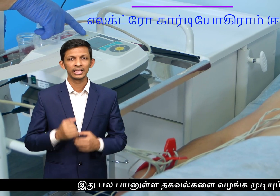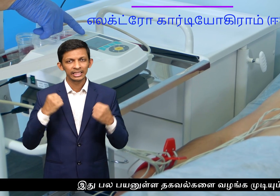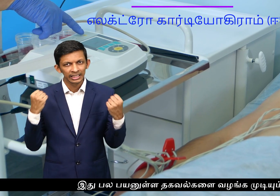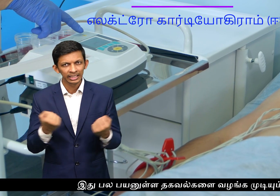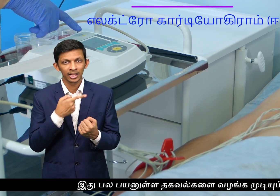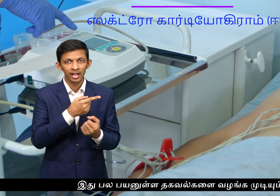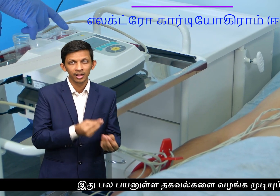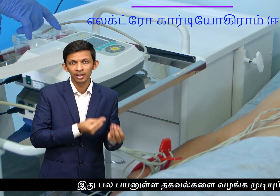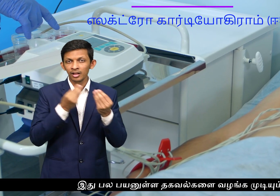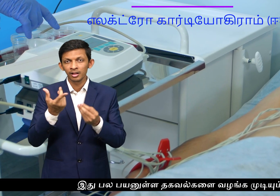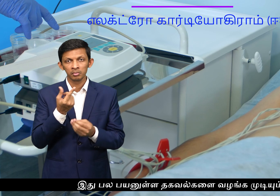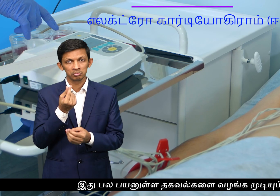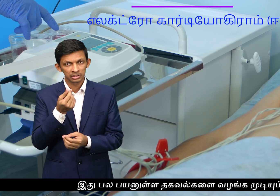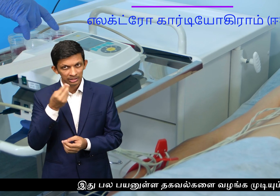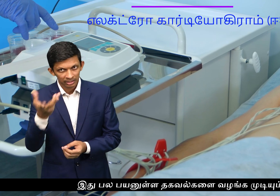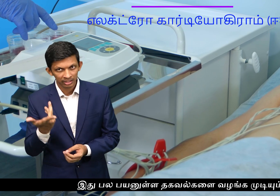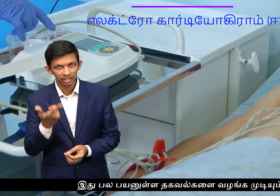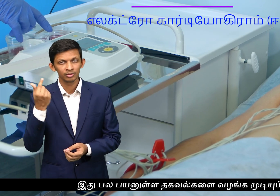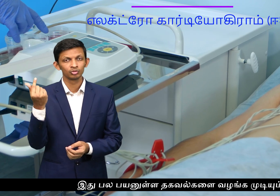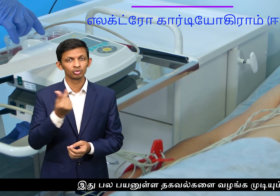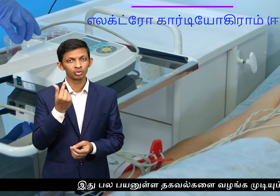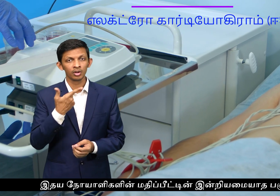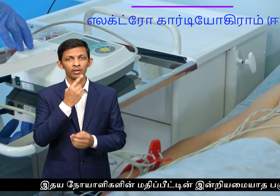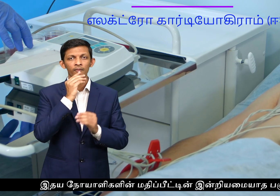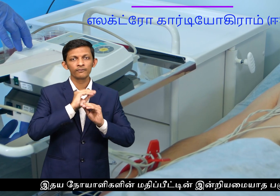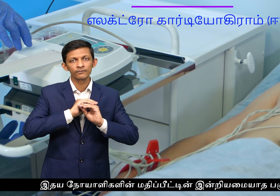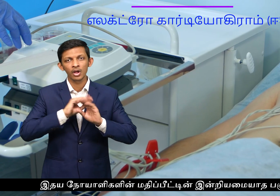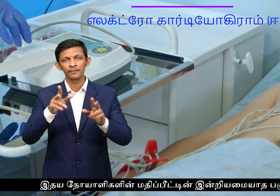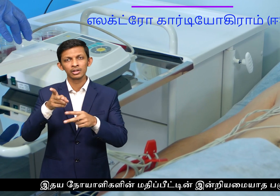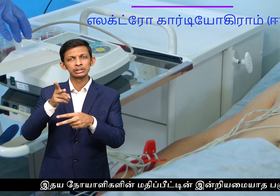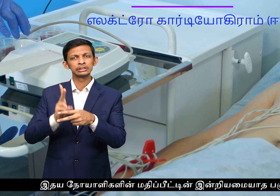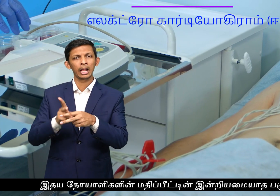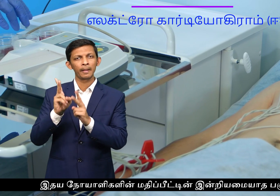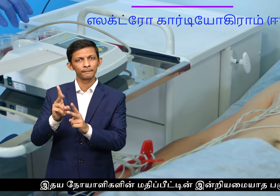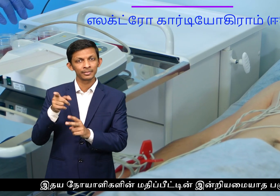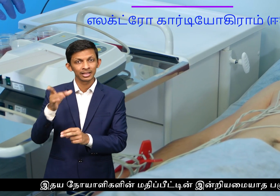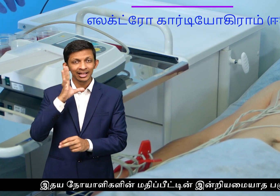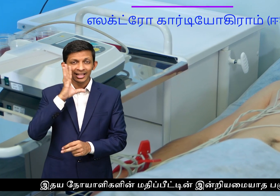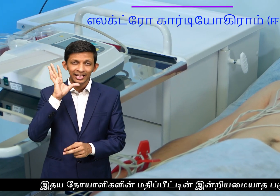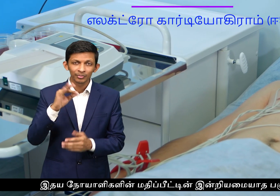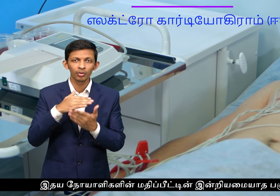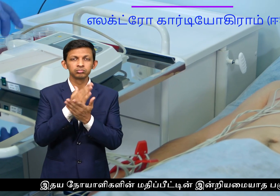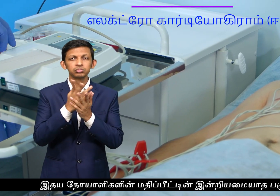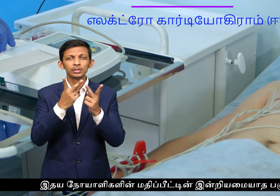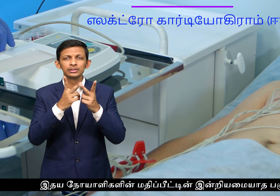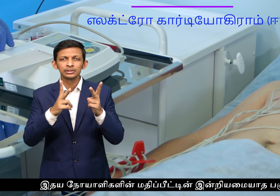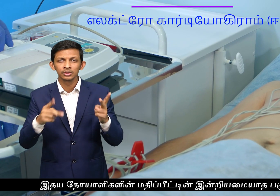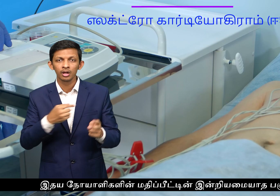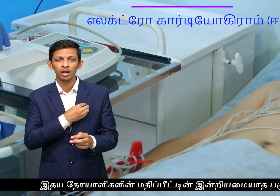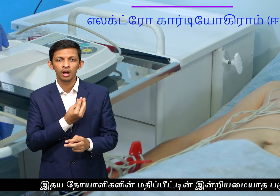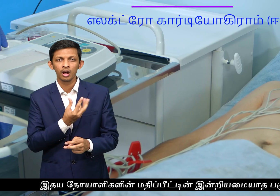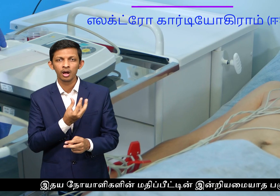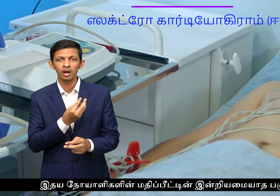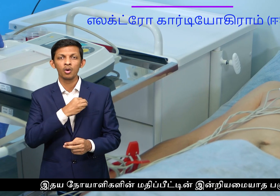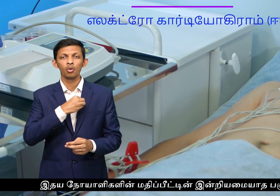இது பல பயனுள்ள தகவல்களை வழங்க முடியும் மற்றும் இதய நோயாளிகளின் மதிப்பீட்டின் இன்றியமையாத பகுதியாக